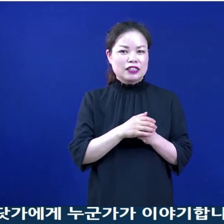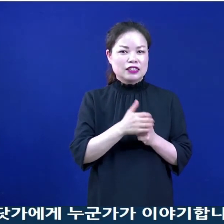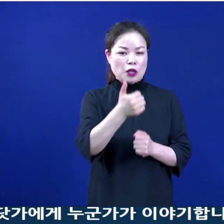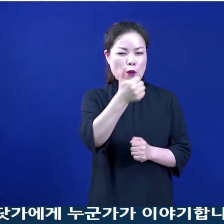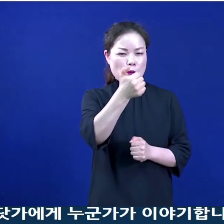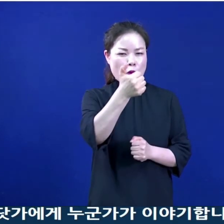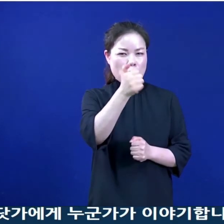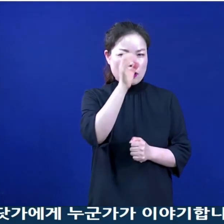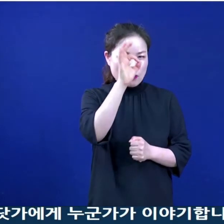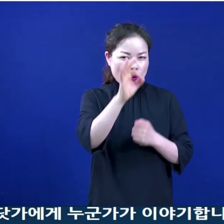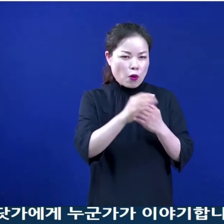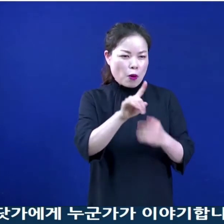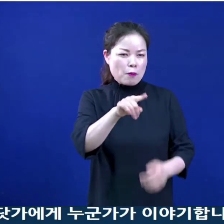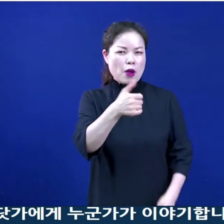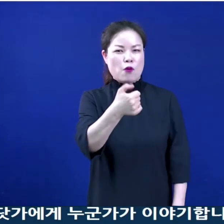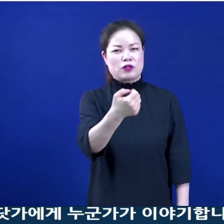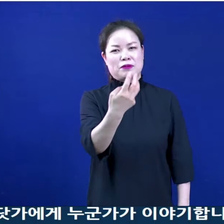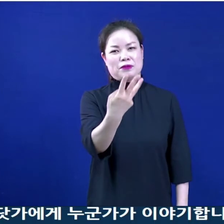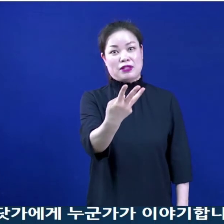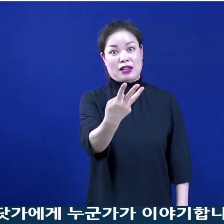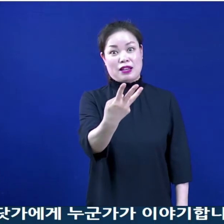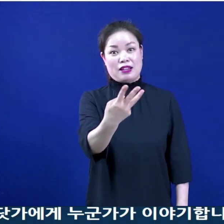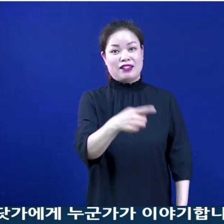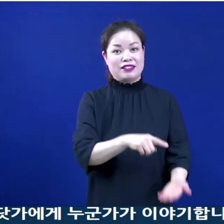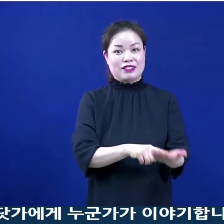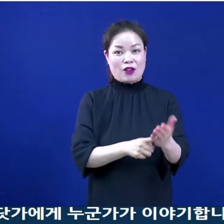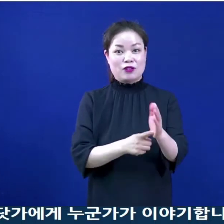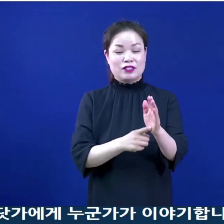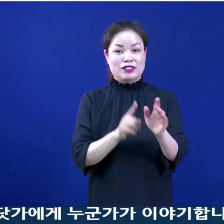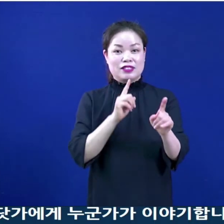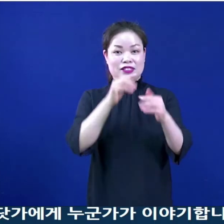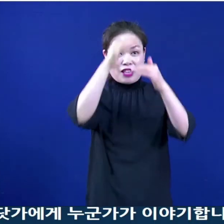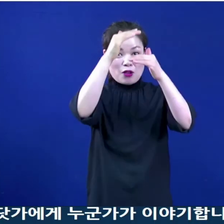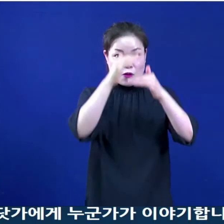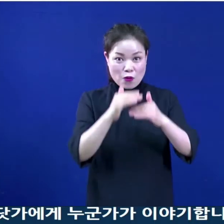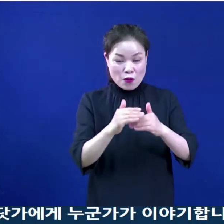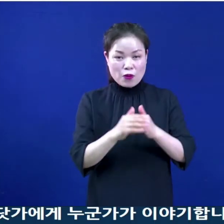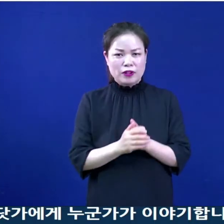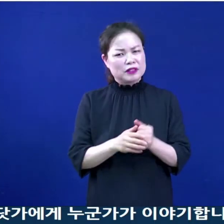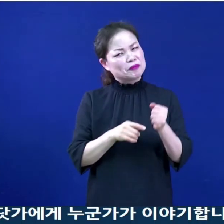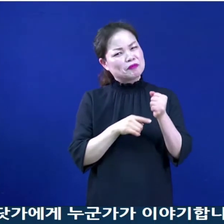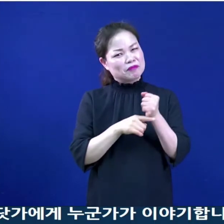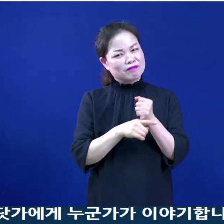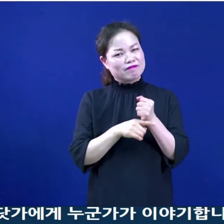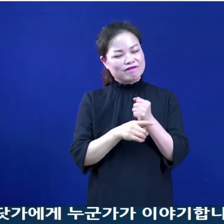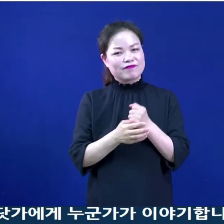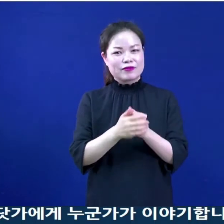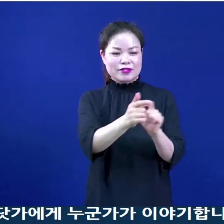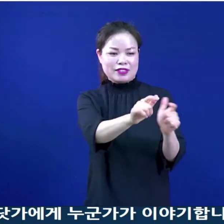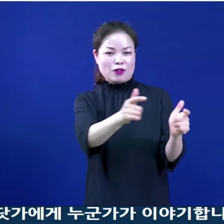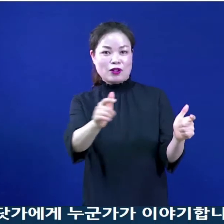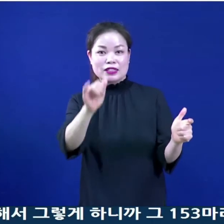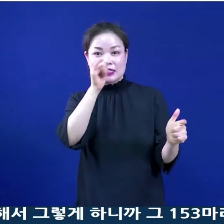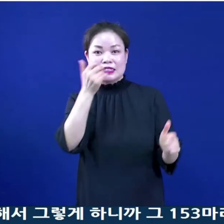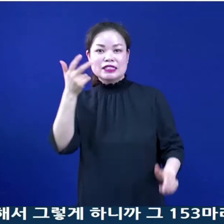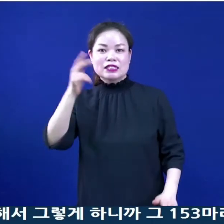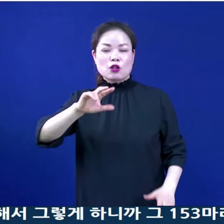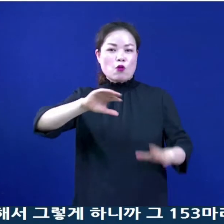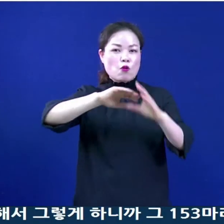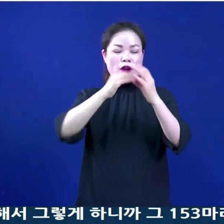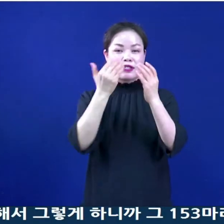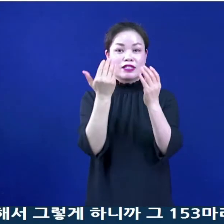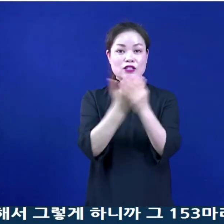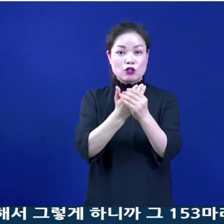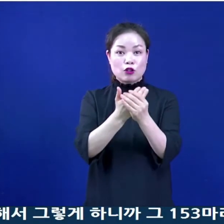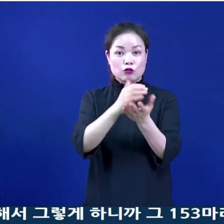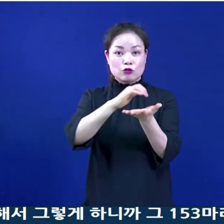볼펜에 보면 153, 여기서 나온 이야기죠. 의미는 여러 가지가 있지만 완전 숫자다.